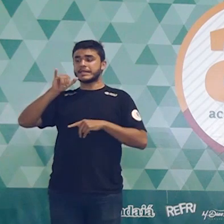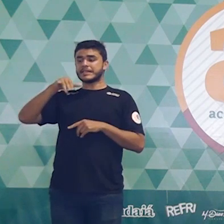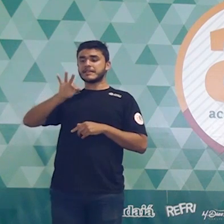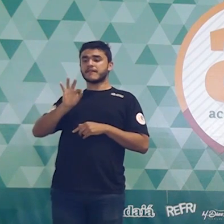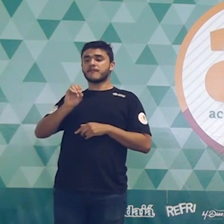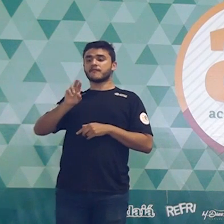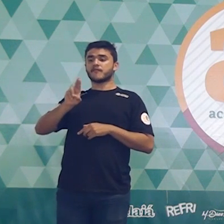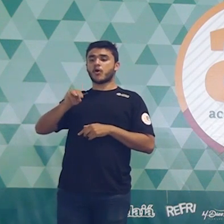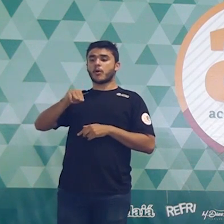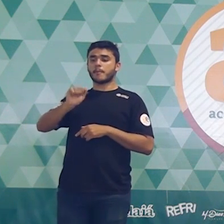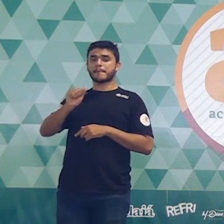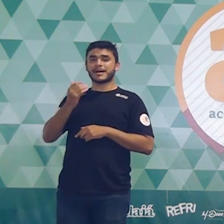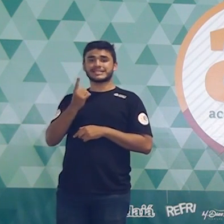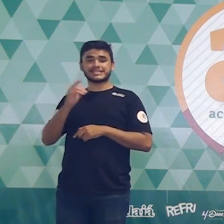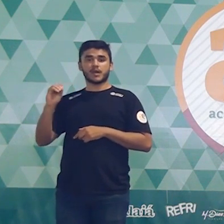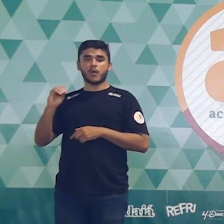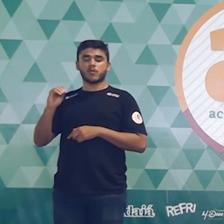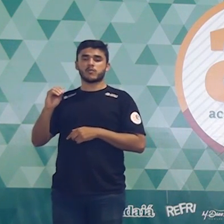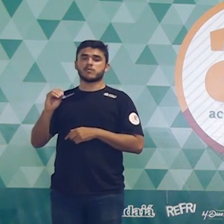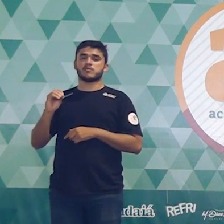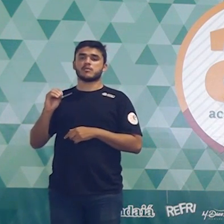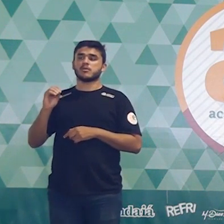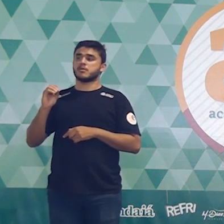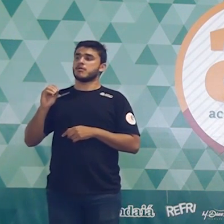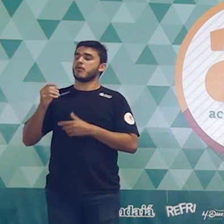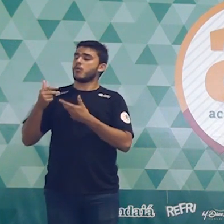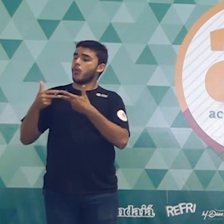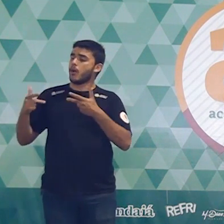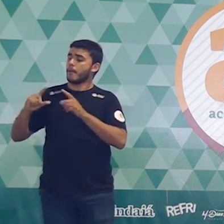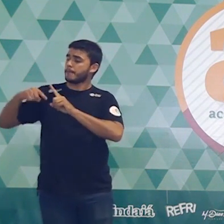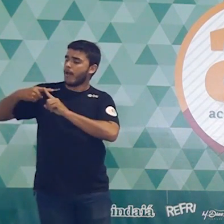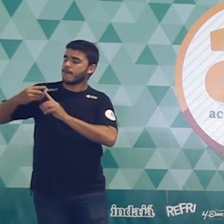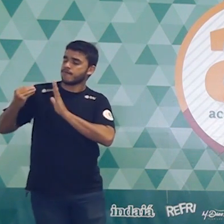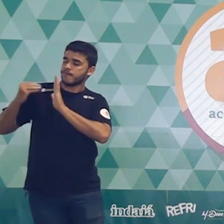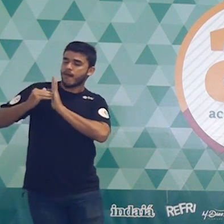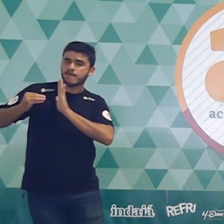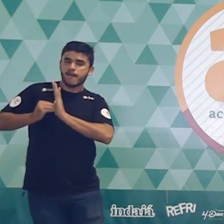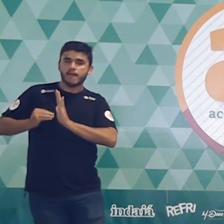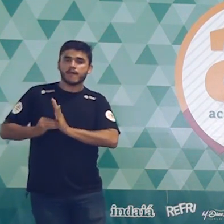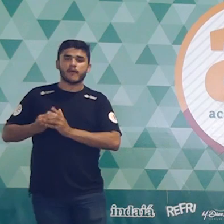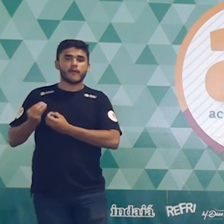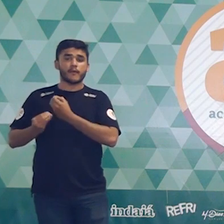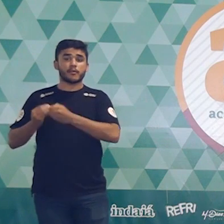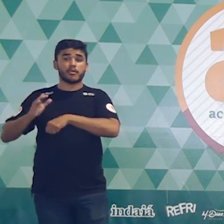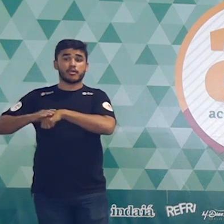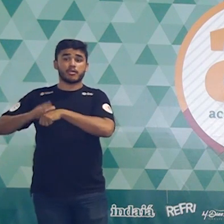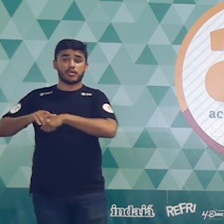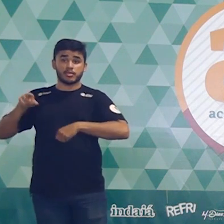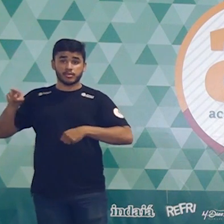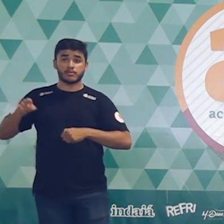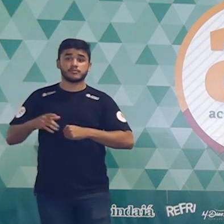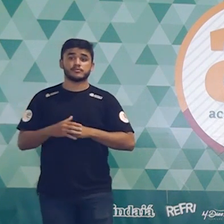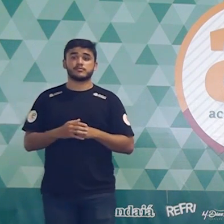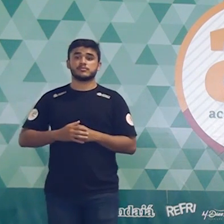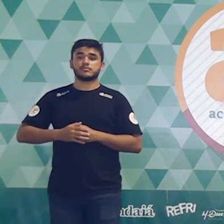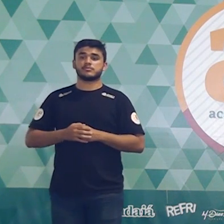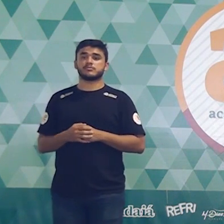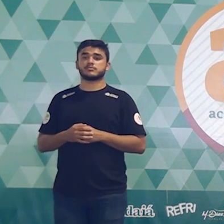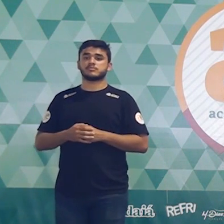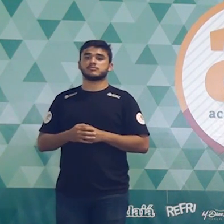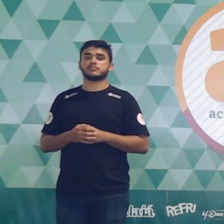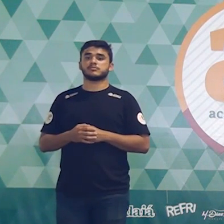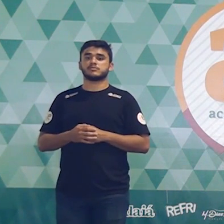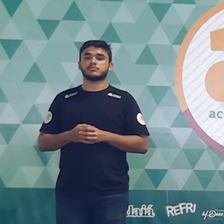explicações. Detalhamento, você colocou entre parênteses informações adicionais, explicações.